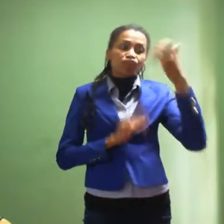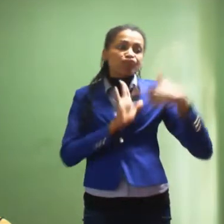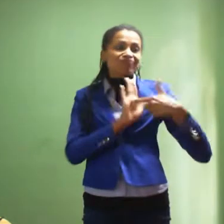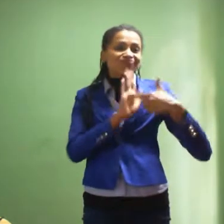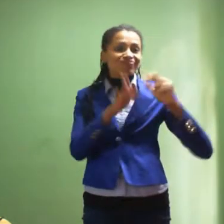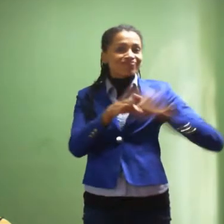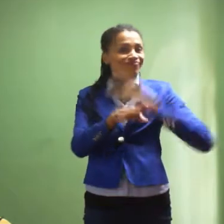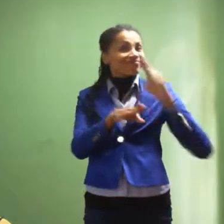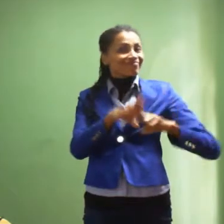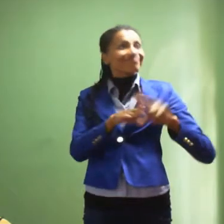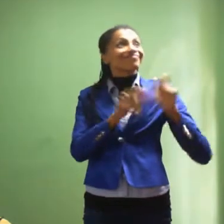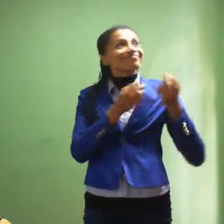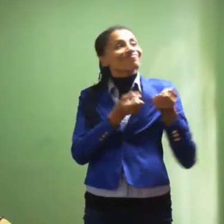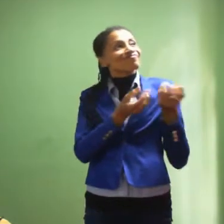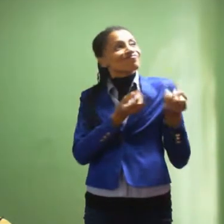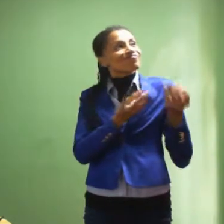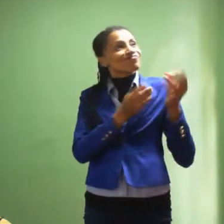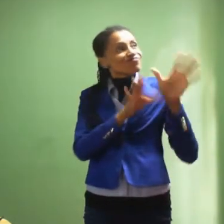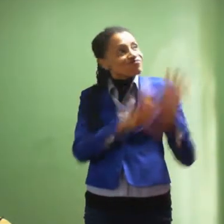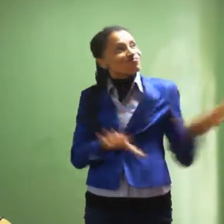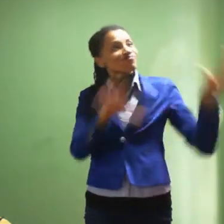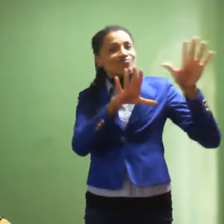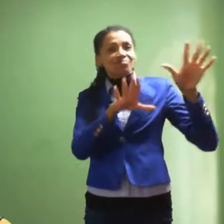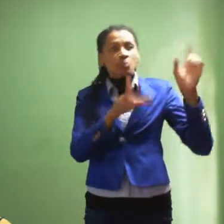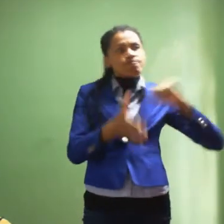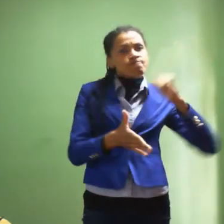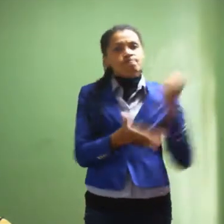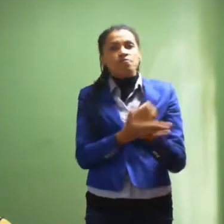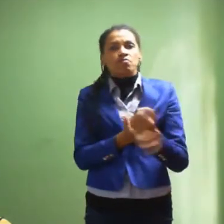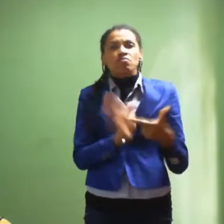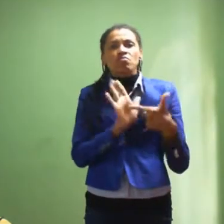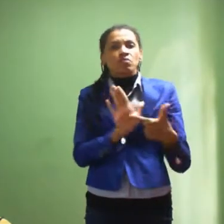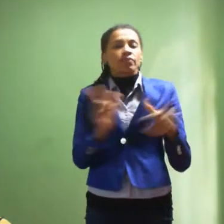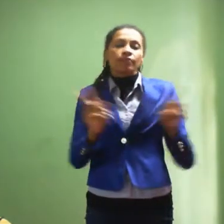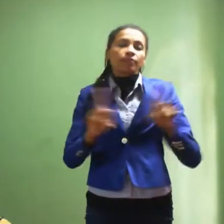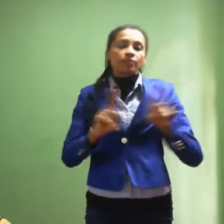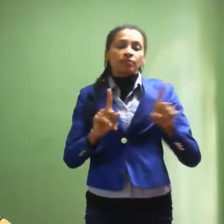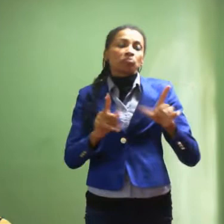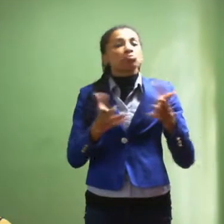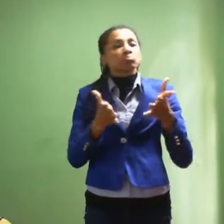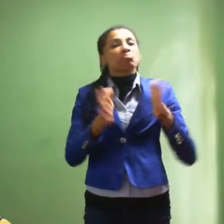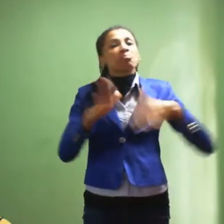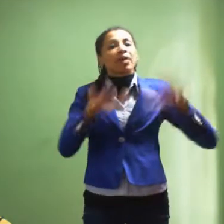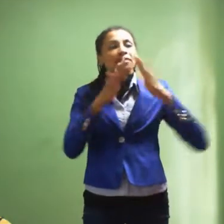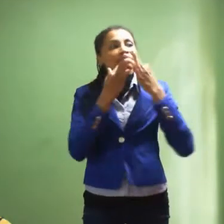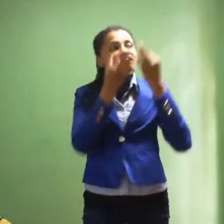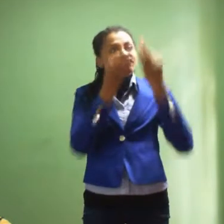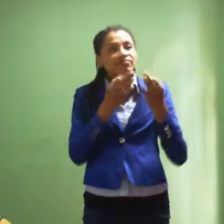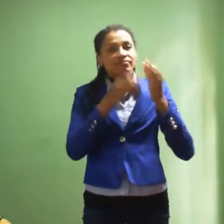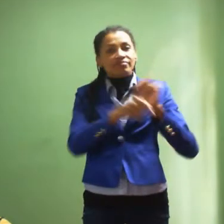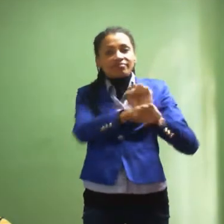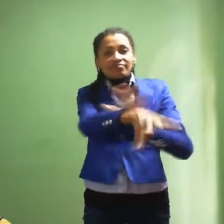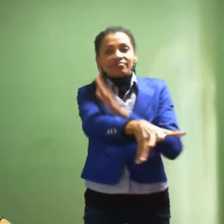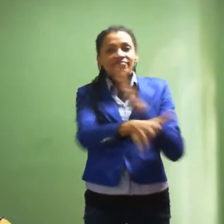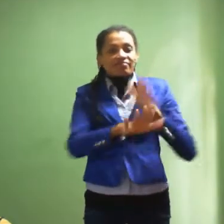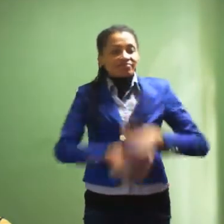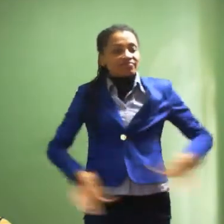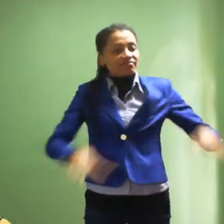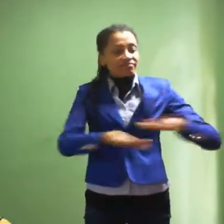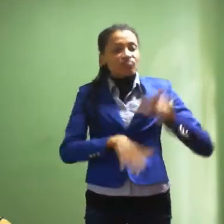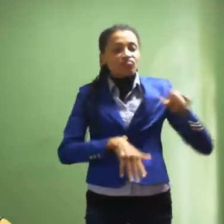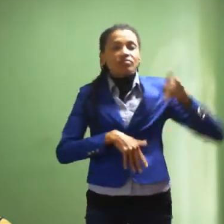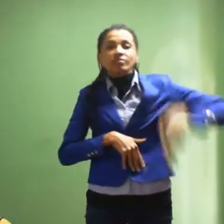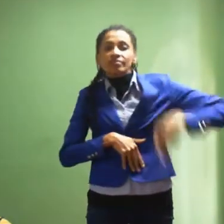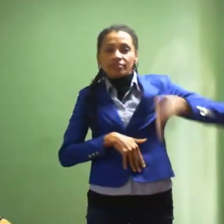es nada impuesto, no es nada artificial, es a partir de las situaciones reales que ocurren en el espacio escolar,